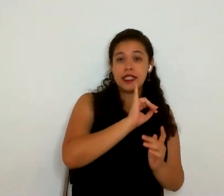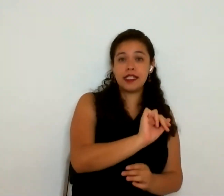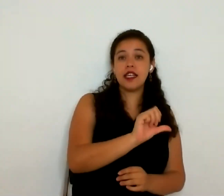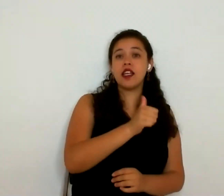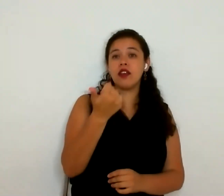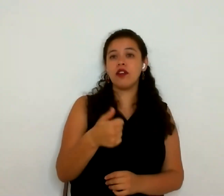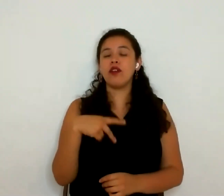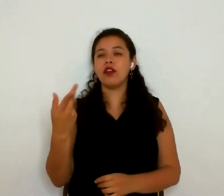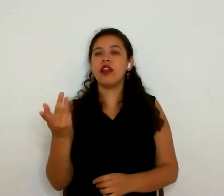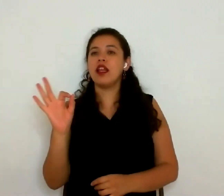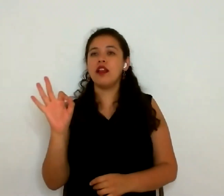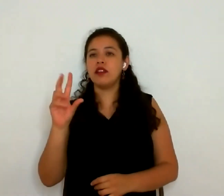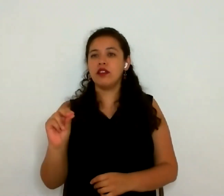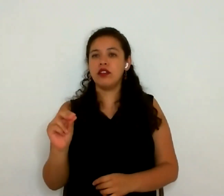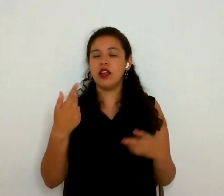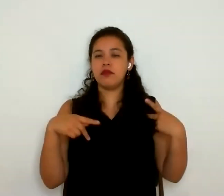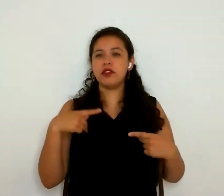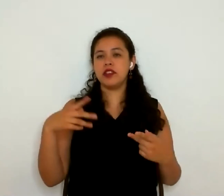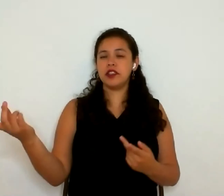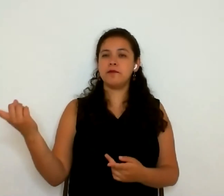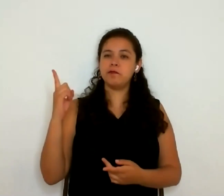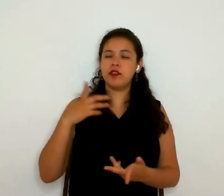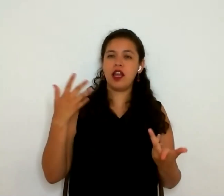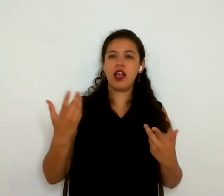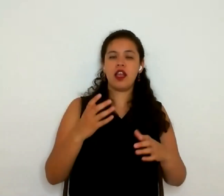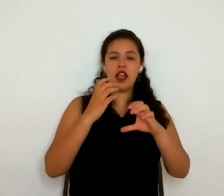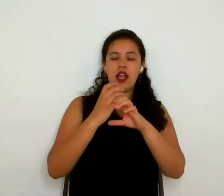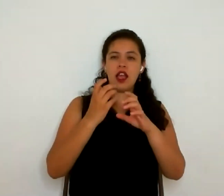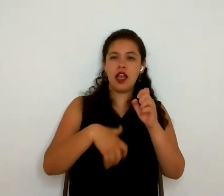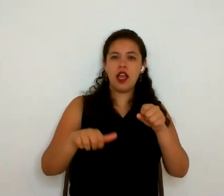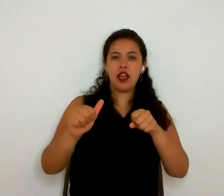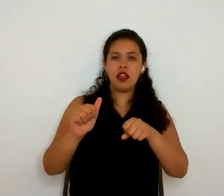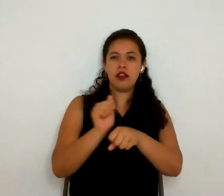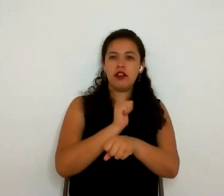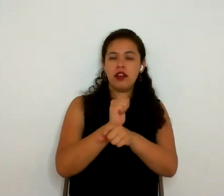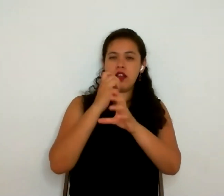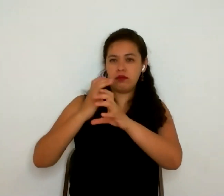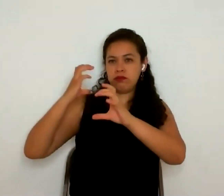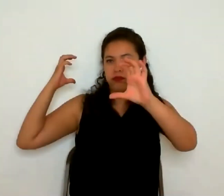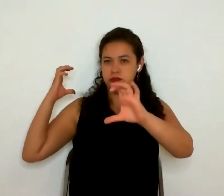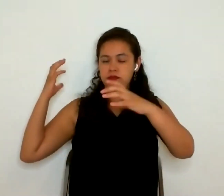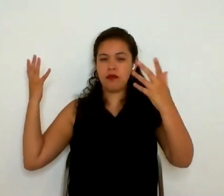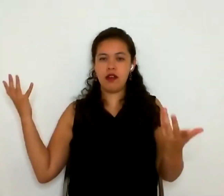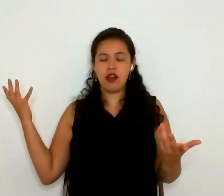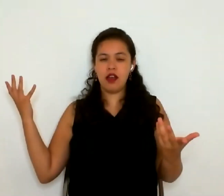si dicen llega una persona con una camioneta bueno pues hay que hacerle visita domiciliaria